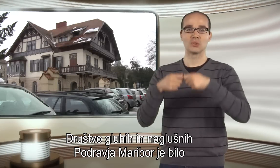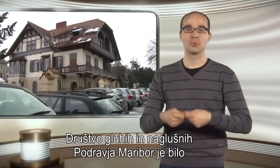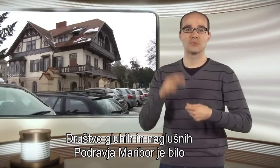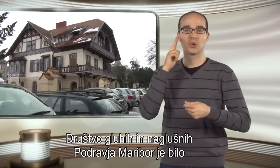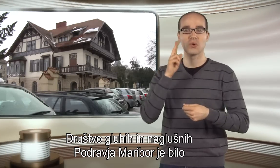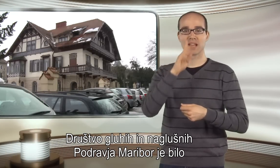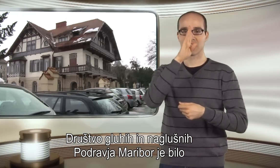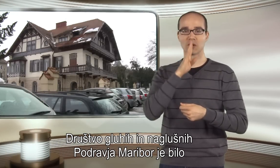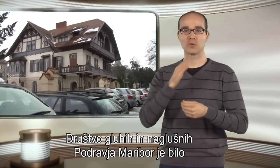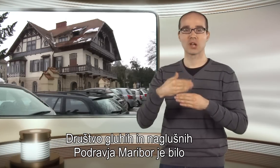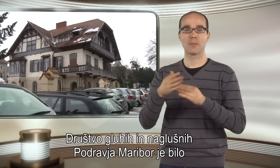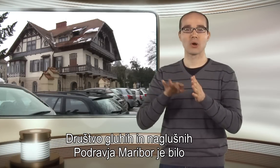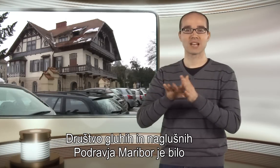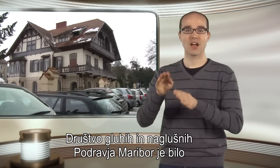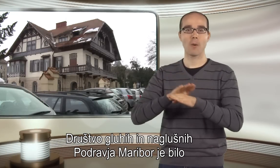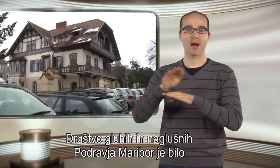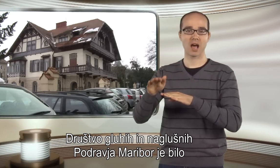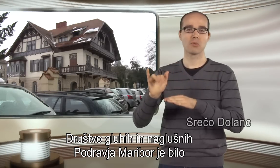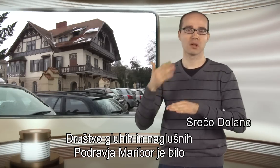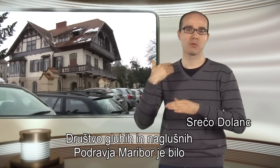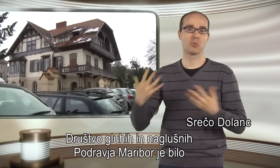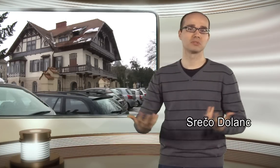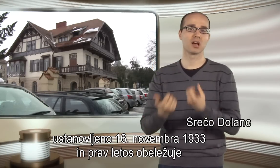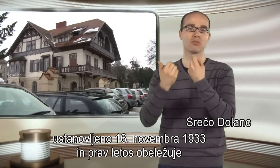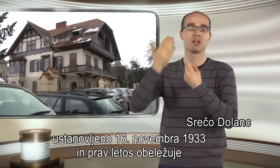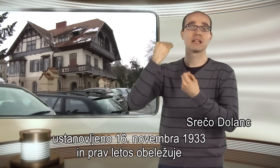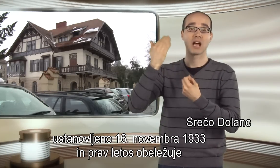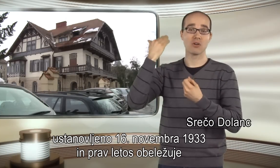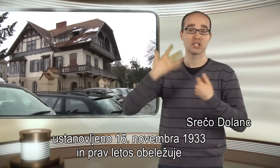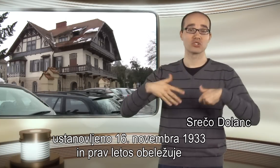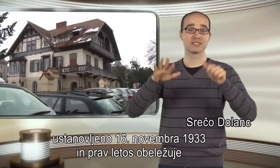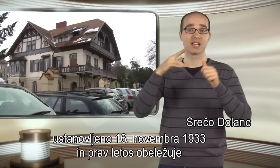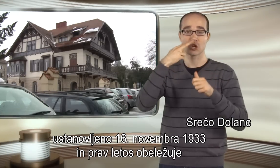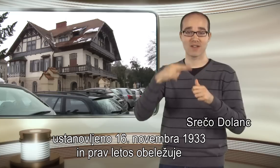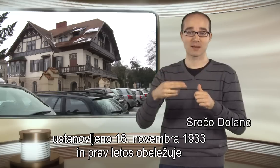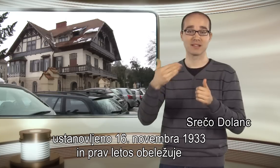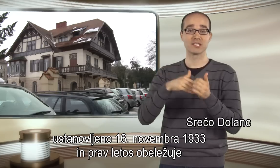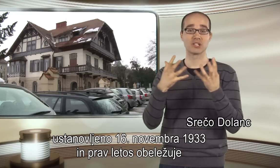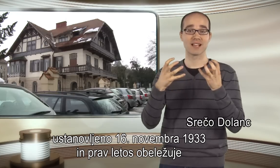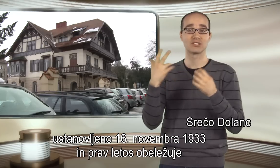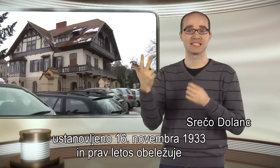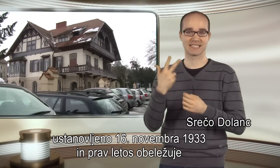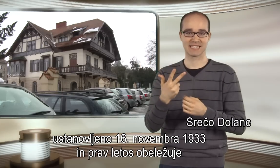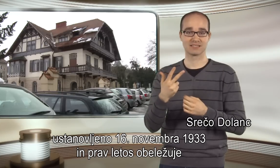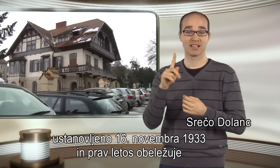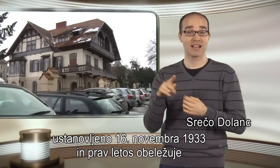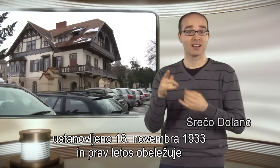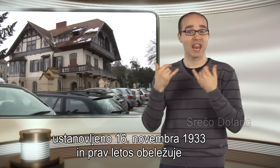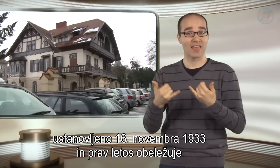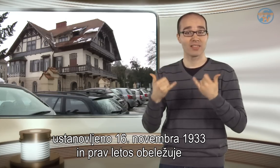Društvo gluhih in naglušnih Podravja Maribor je bilo ustanovljeno 16. novembra 1933 in prav